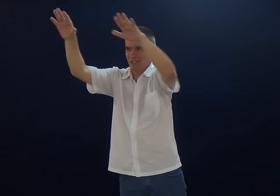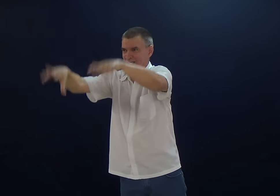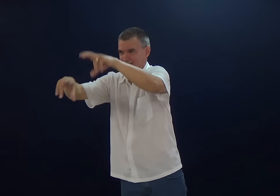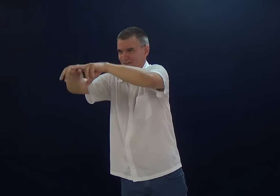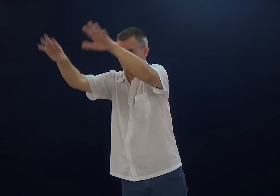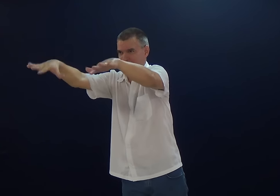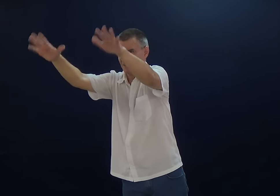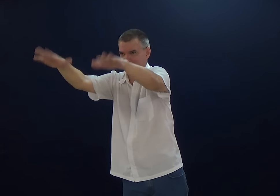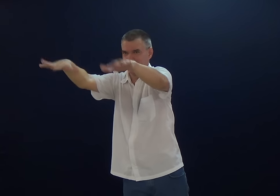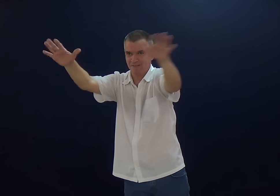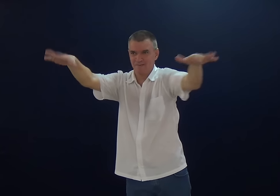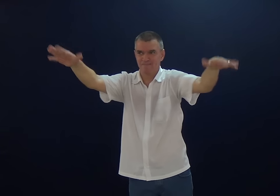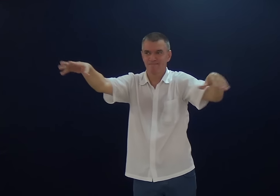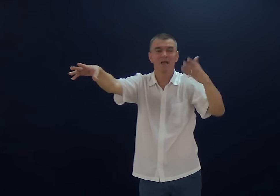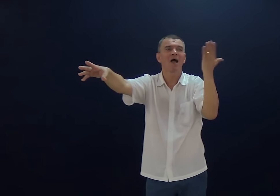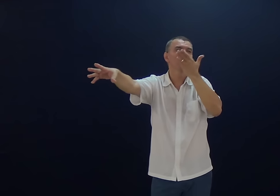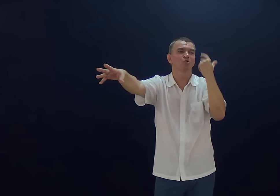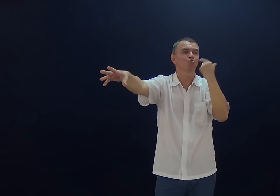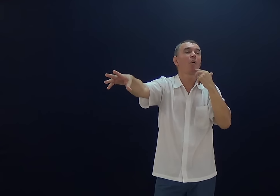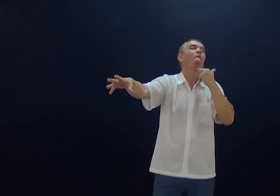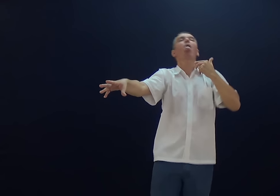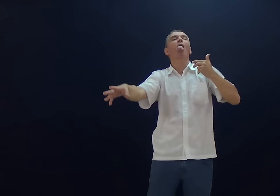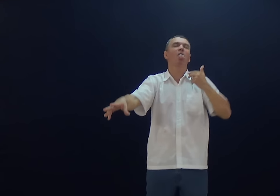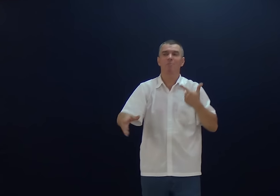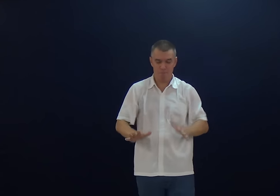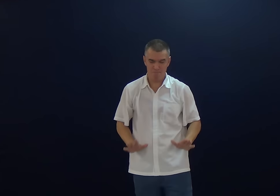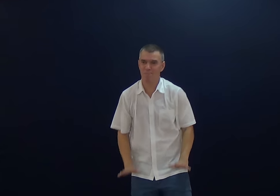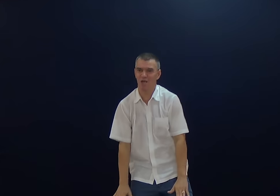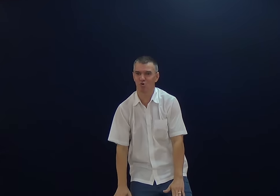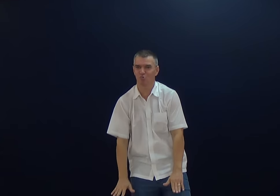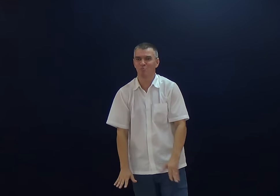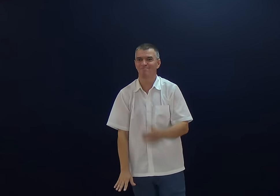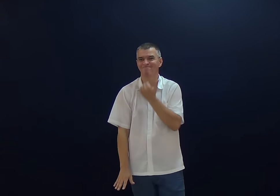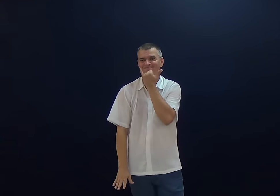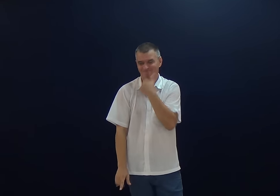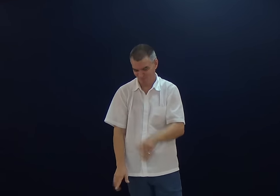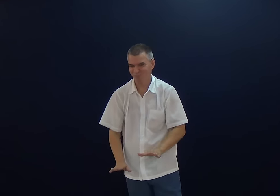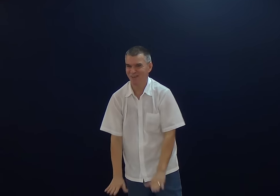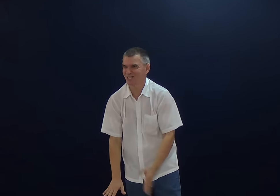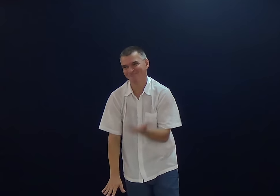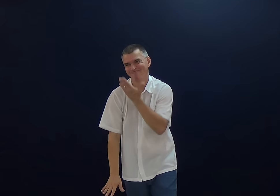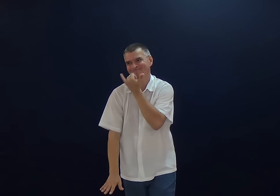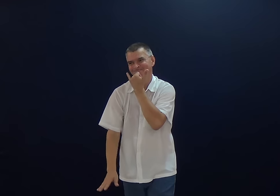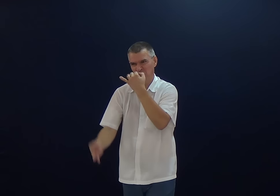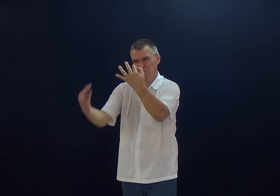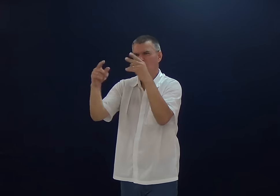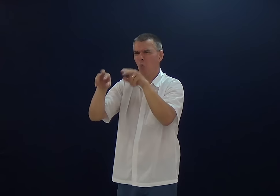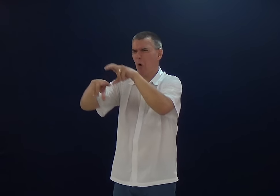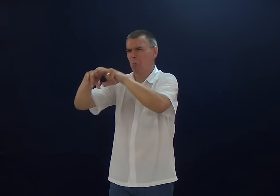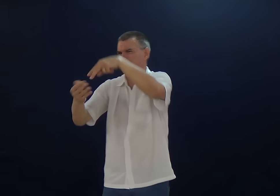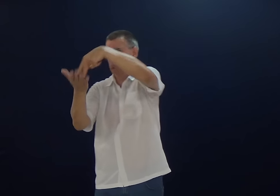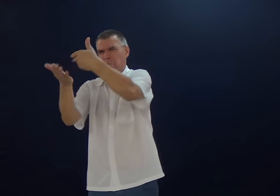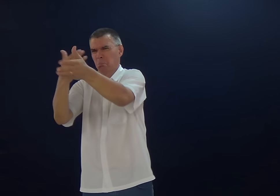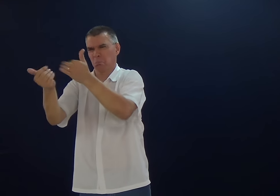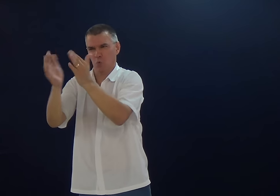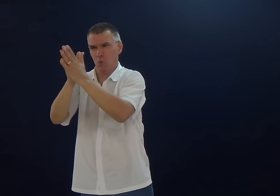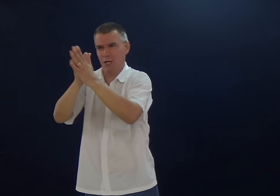desculpa é melhor sentar porque talvez algumas pessoas não vão conseguir me ver então fica sentado melhor